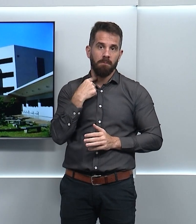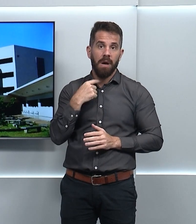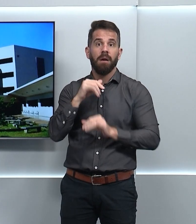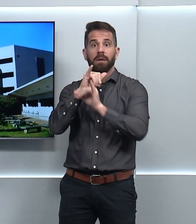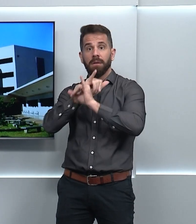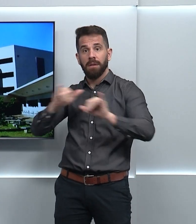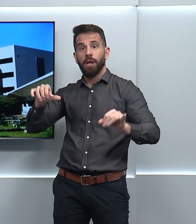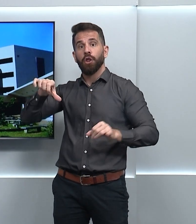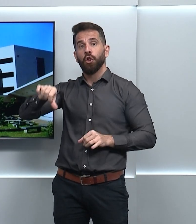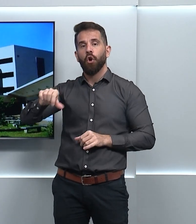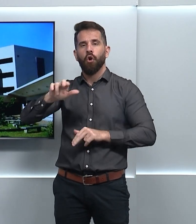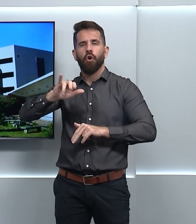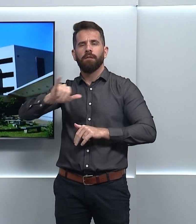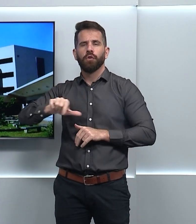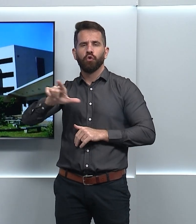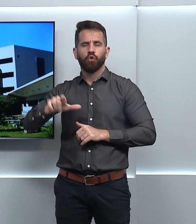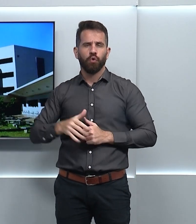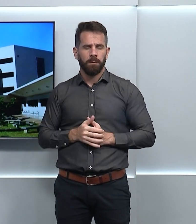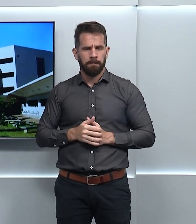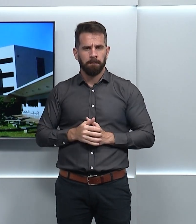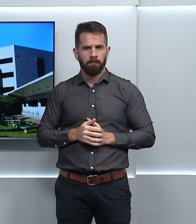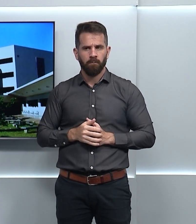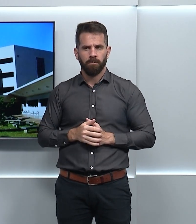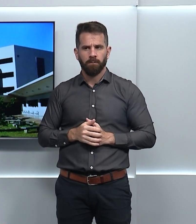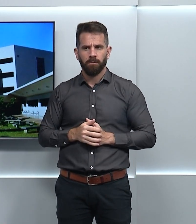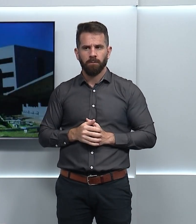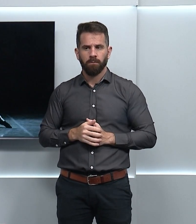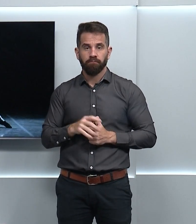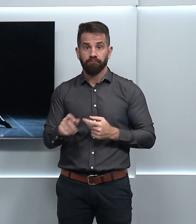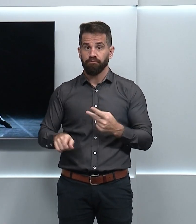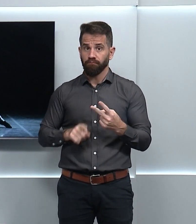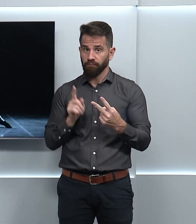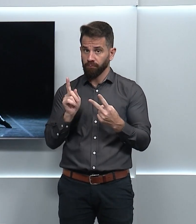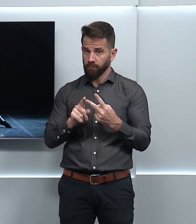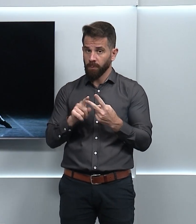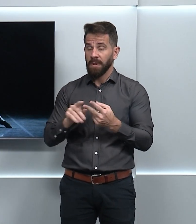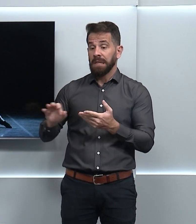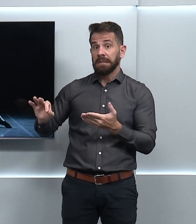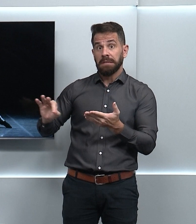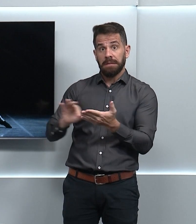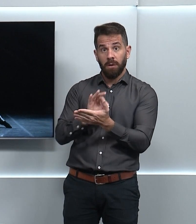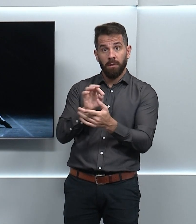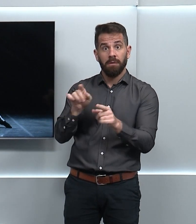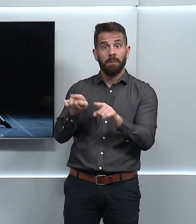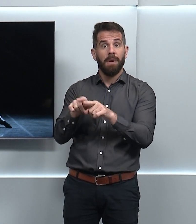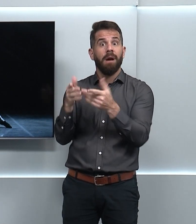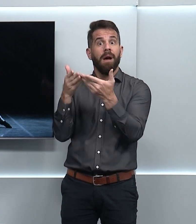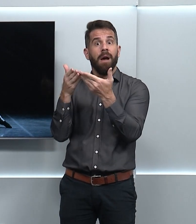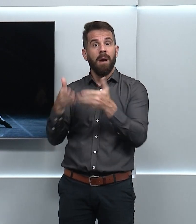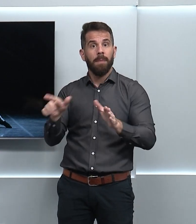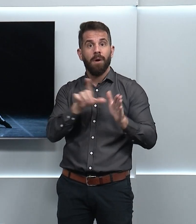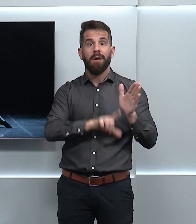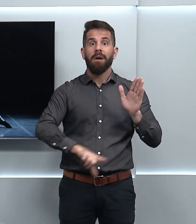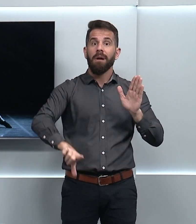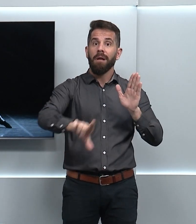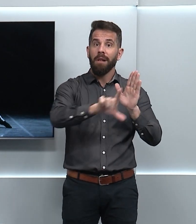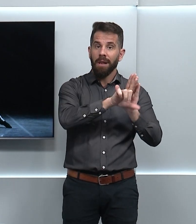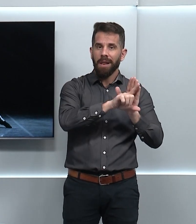julho. E estão abertas também as inscrições para os interessados na Lei Municipal de Incentivo à